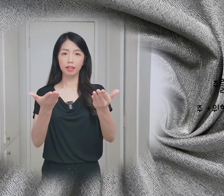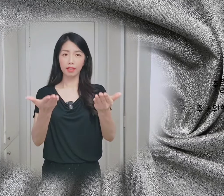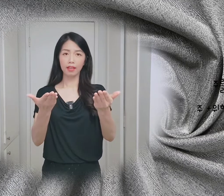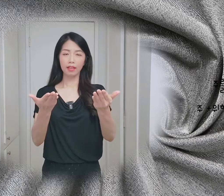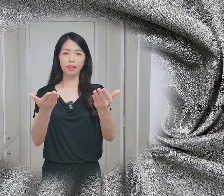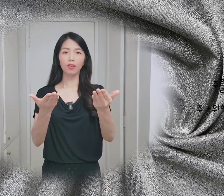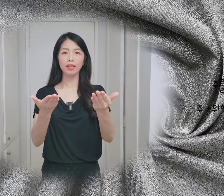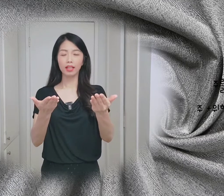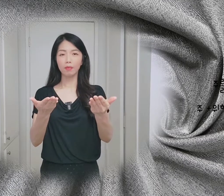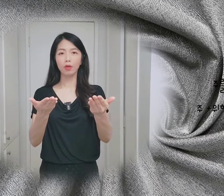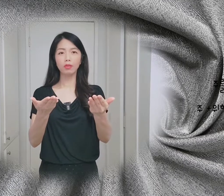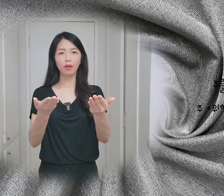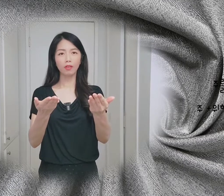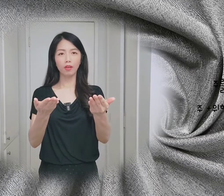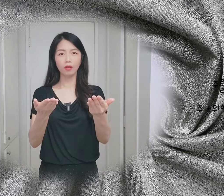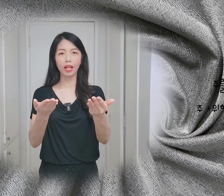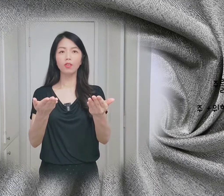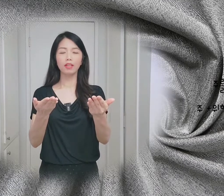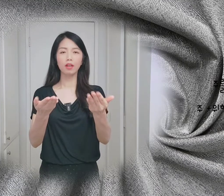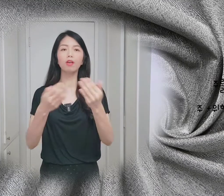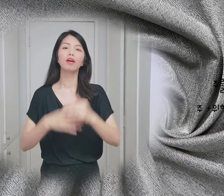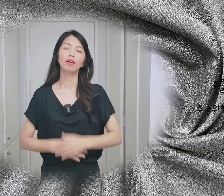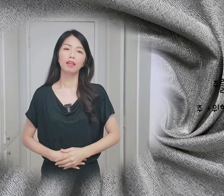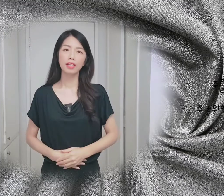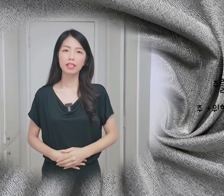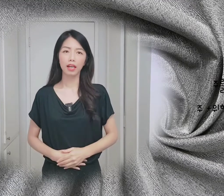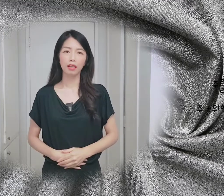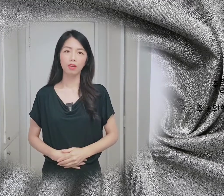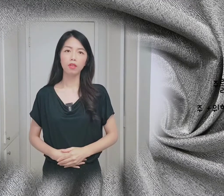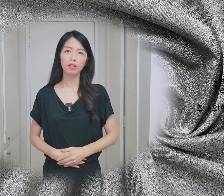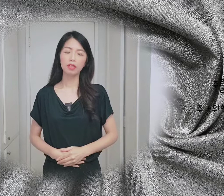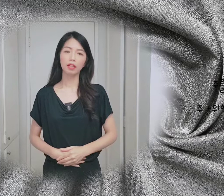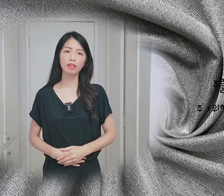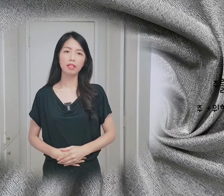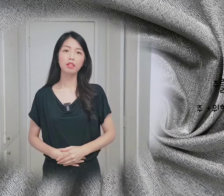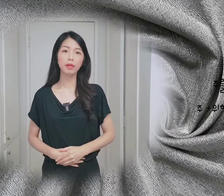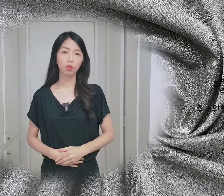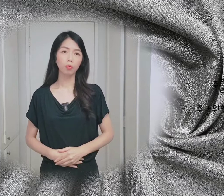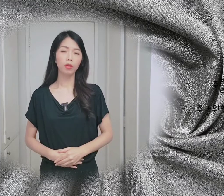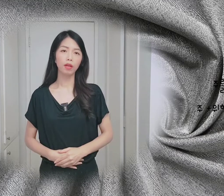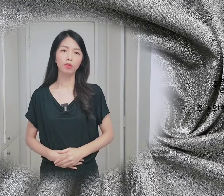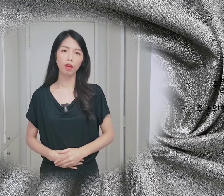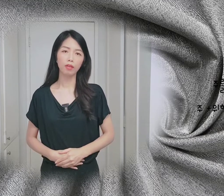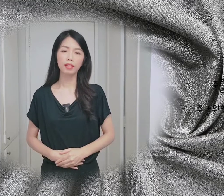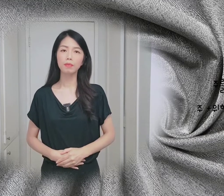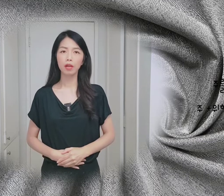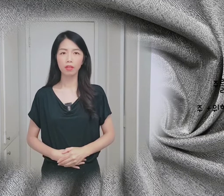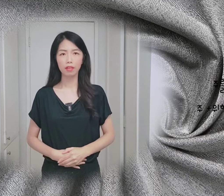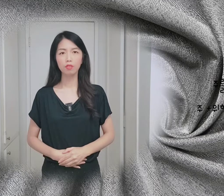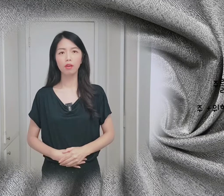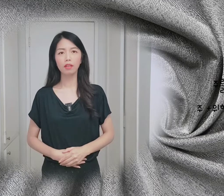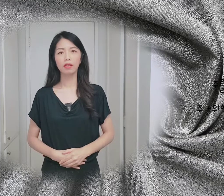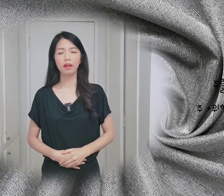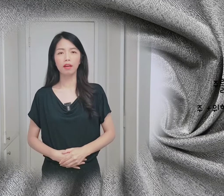드리는, 여기까지 아까 배웠던 단어들이죠. 이 시간, 여기서 이 시간은 지금이라고 표현을 했고요. 지금이라고